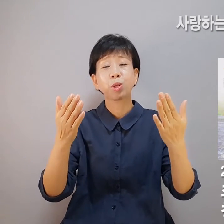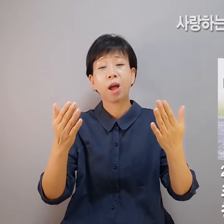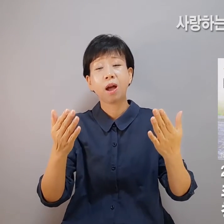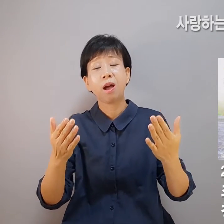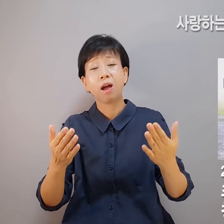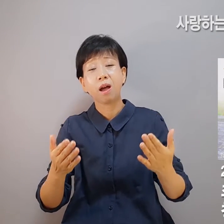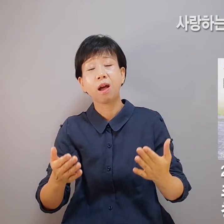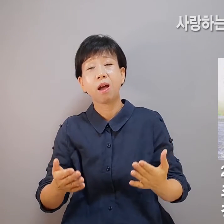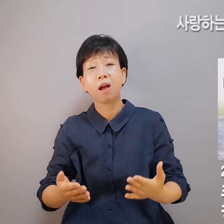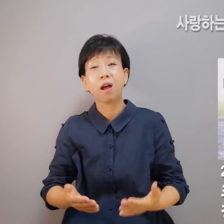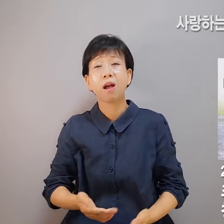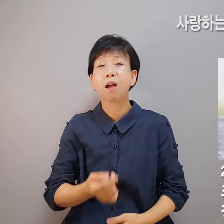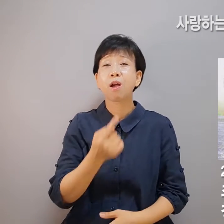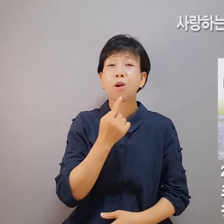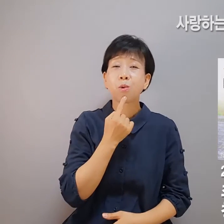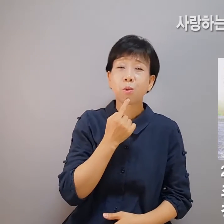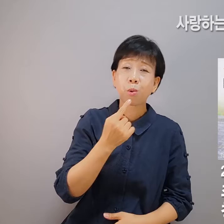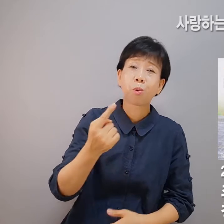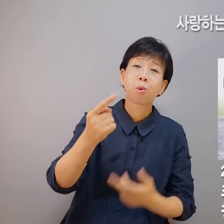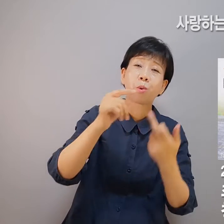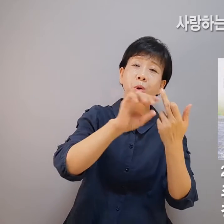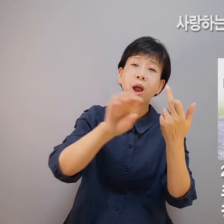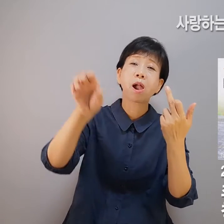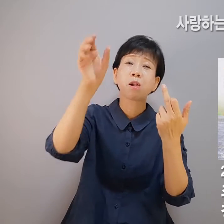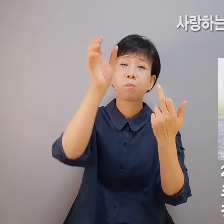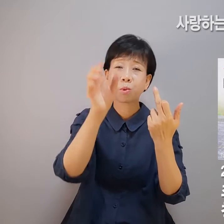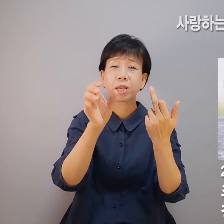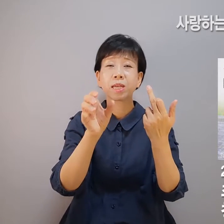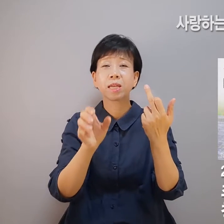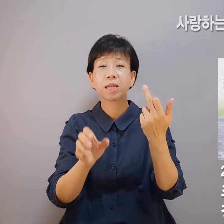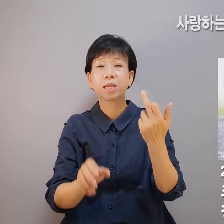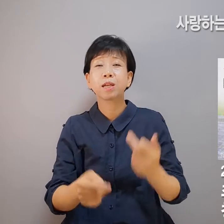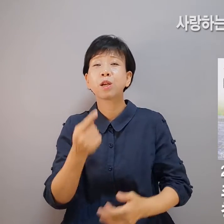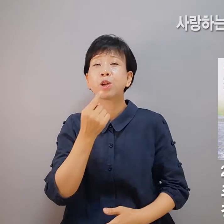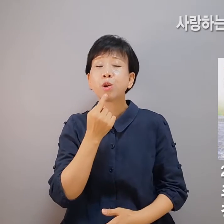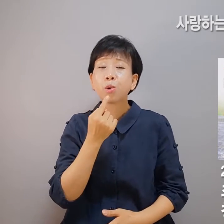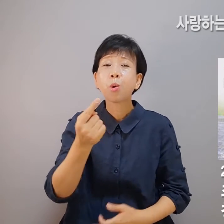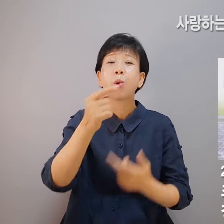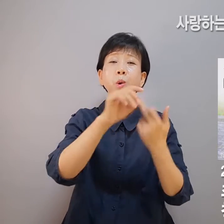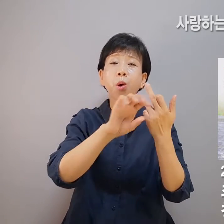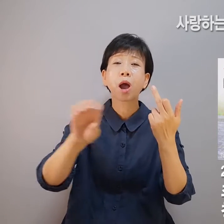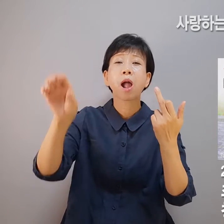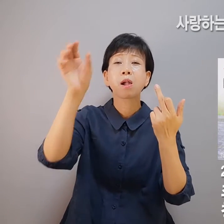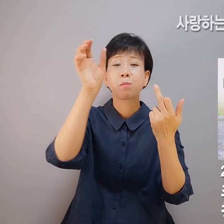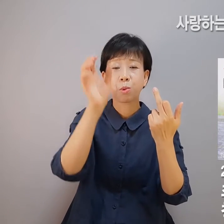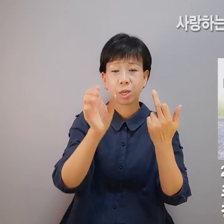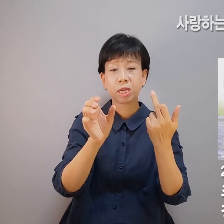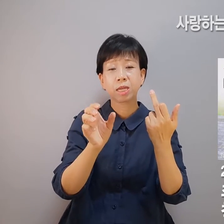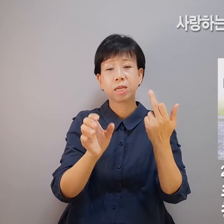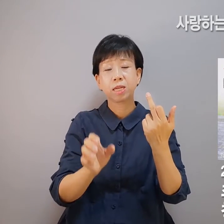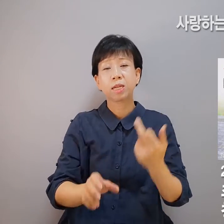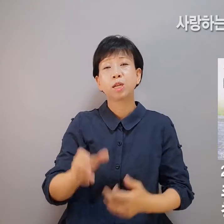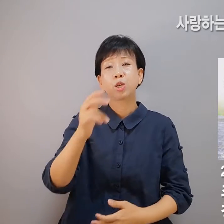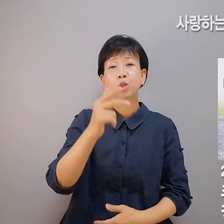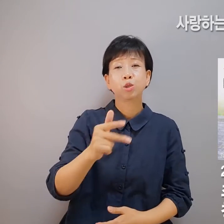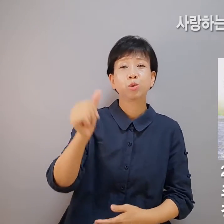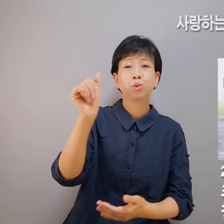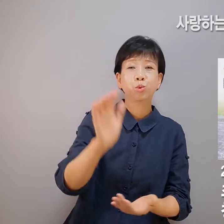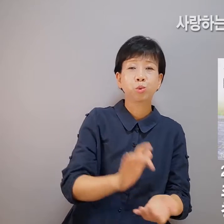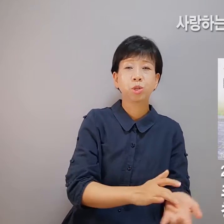주셨도다. 오 갈보리 오 갈보리